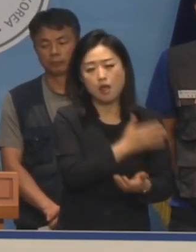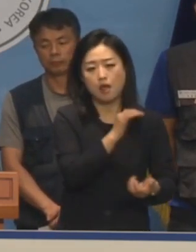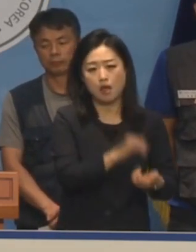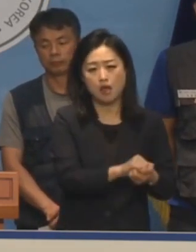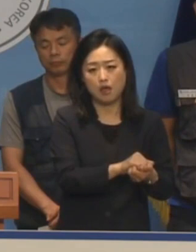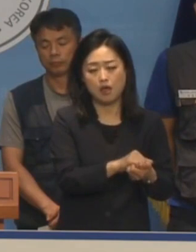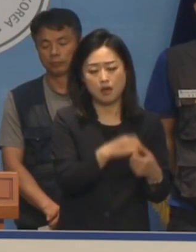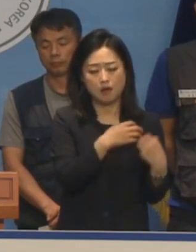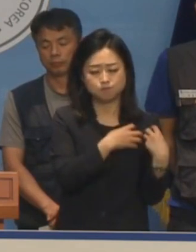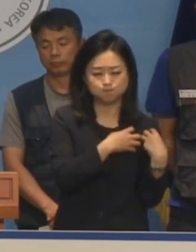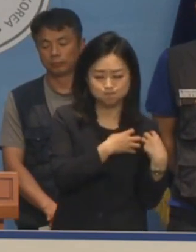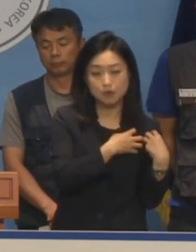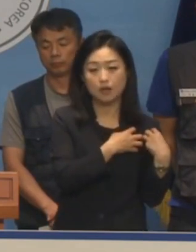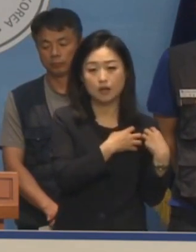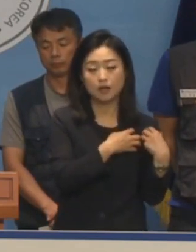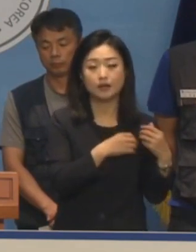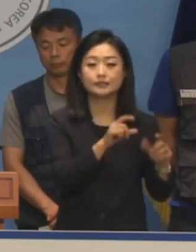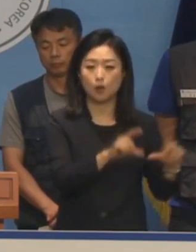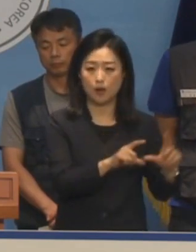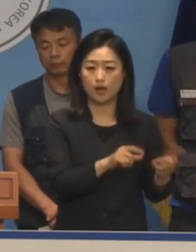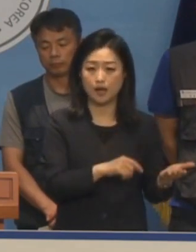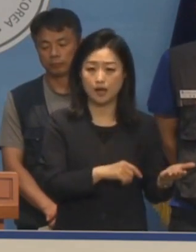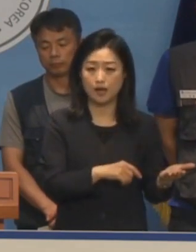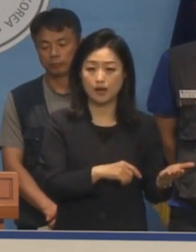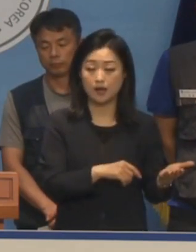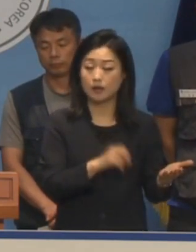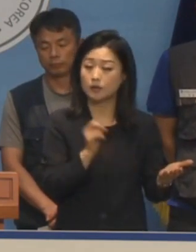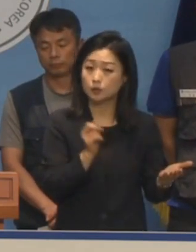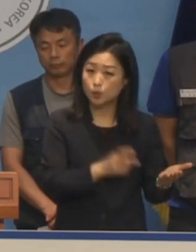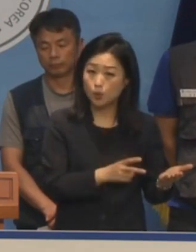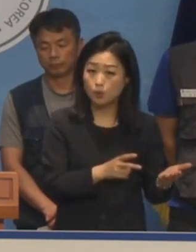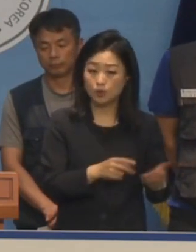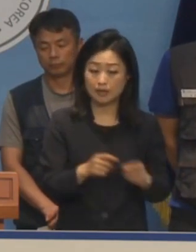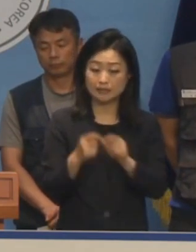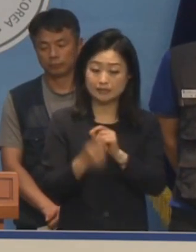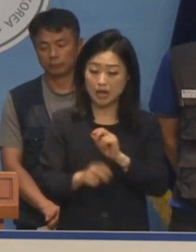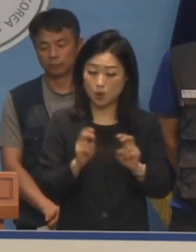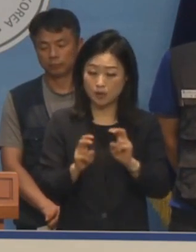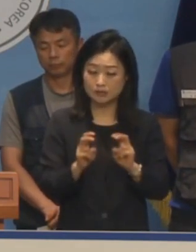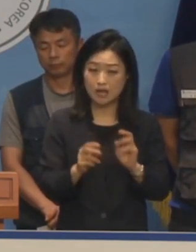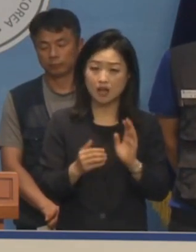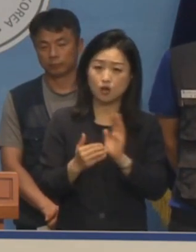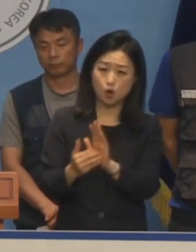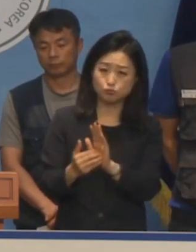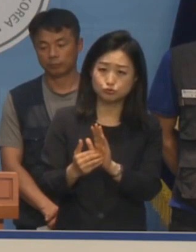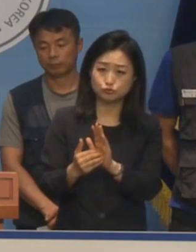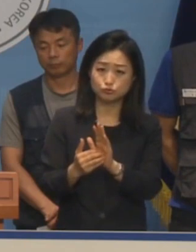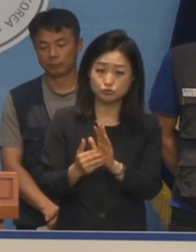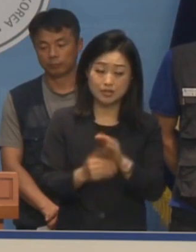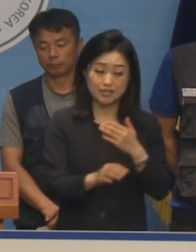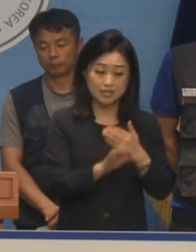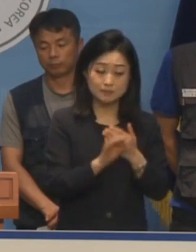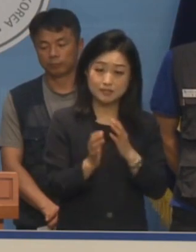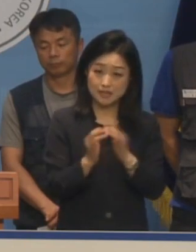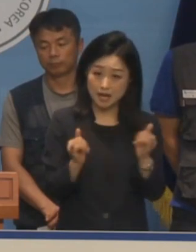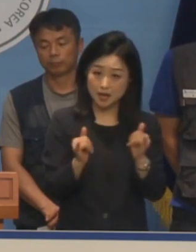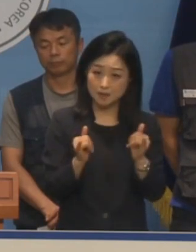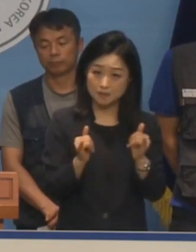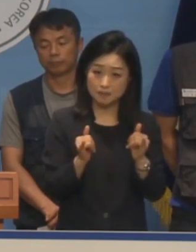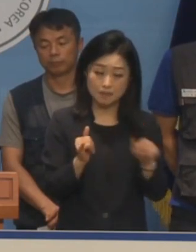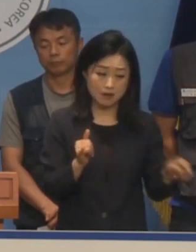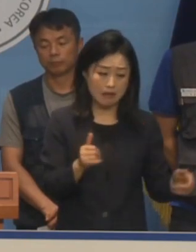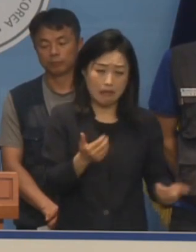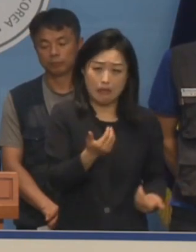압박을 받고 있는 상황입니다 심지어 부당한 자회사 전화를 거부하며 투쟁했던 비정기 노동자들과 노동자에